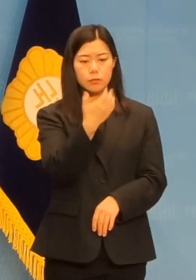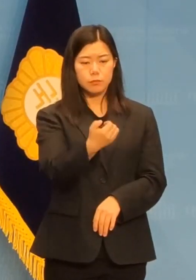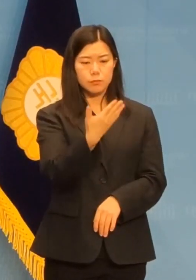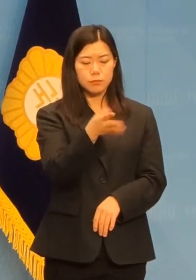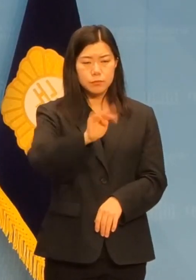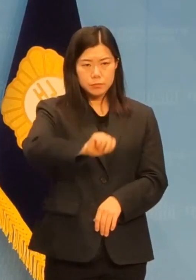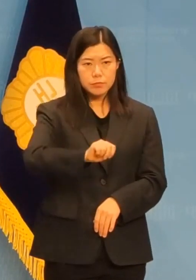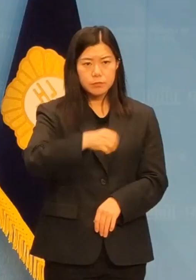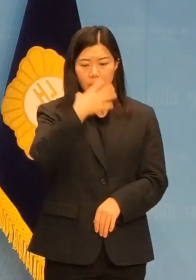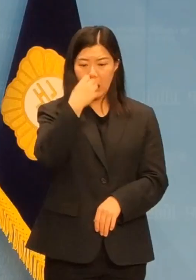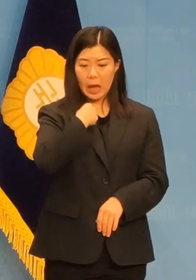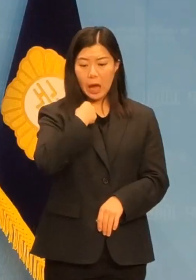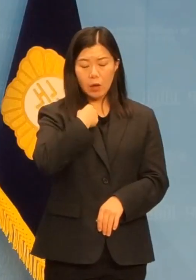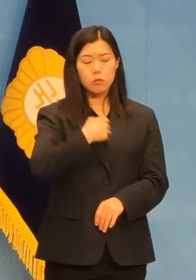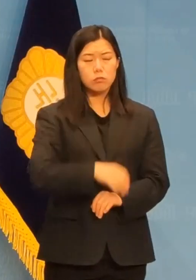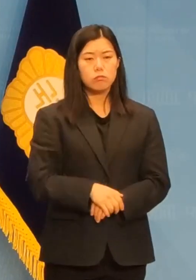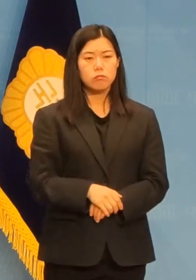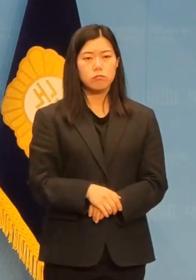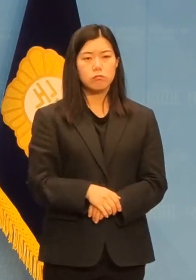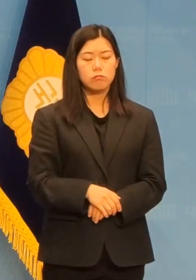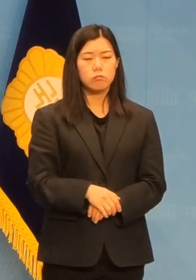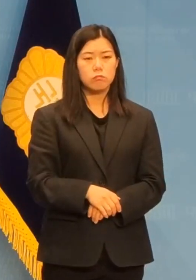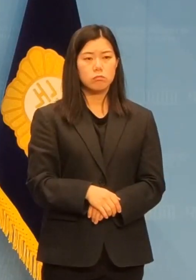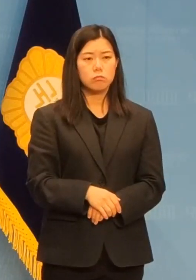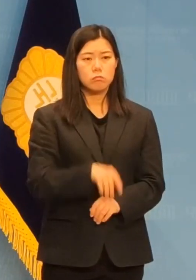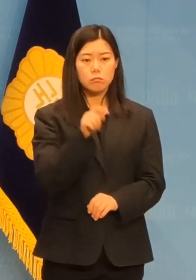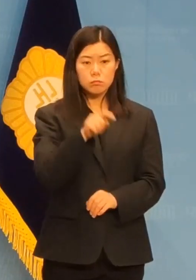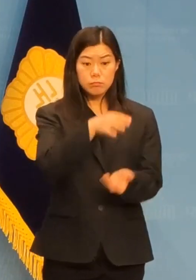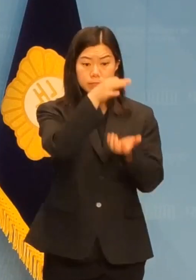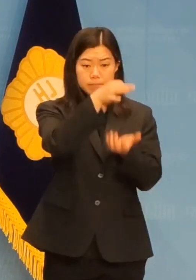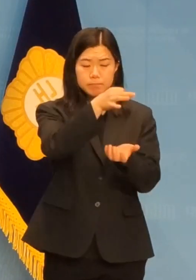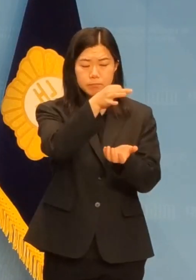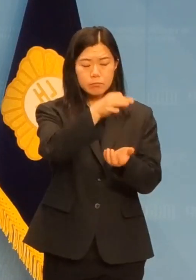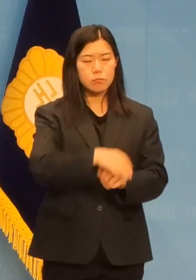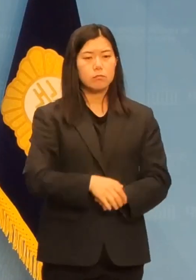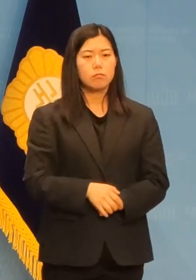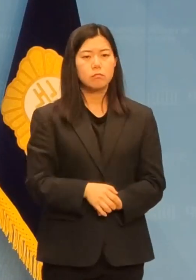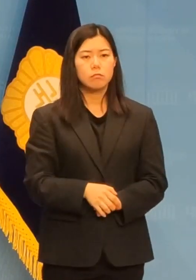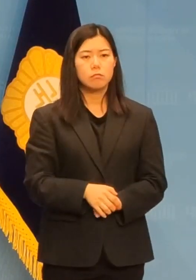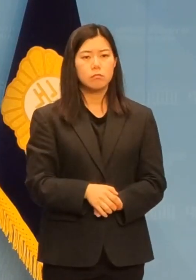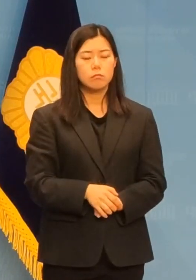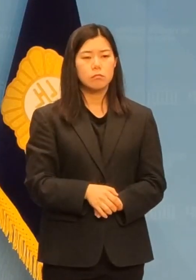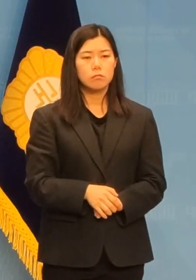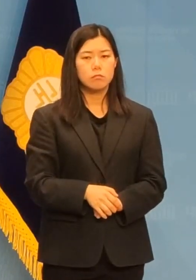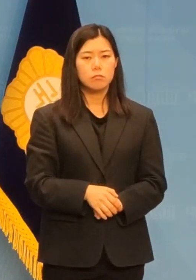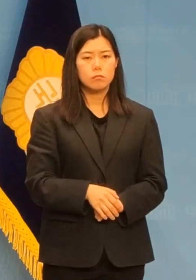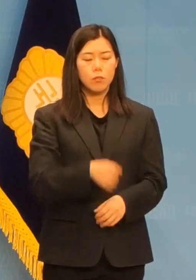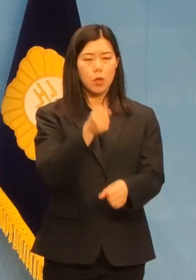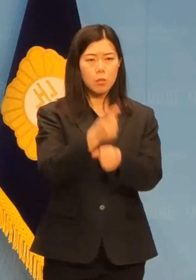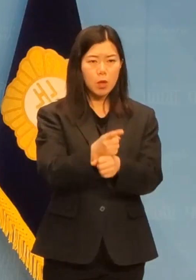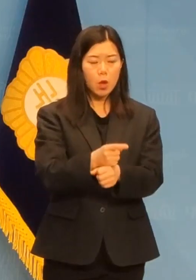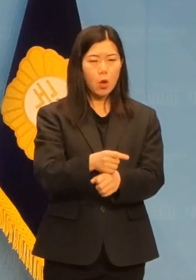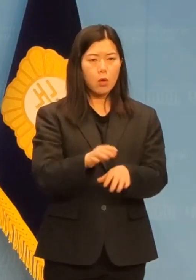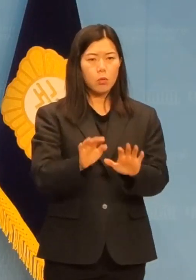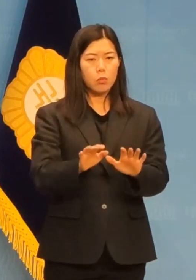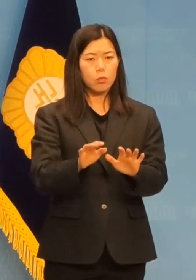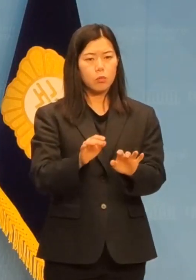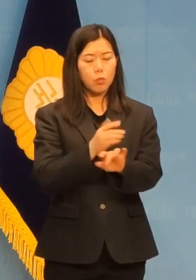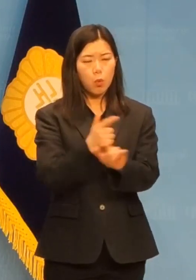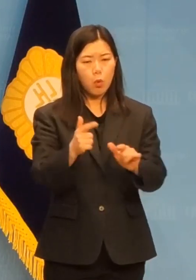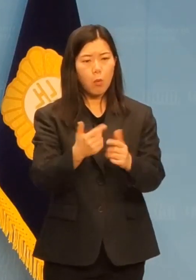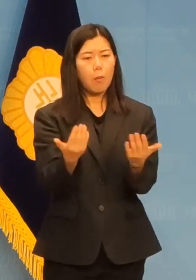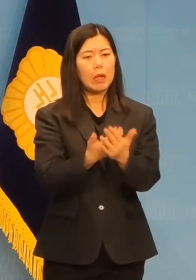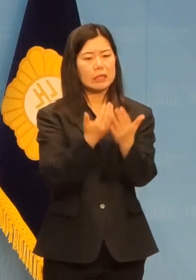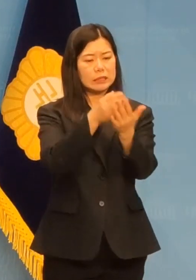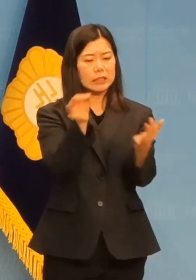3,199억 원의 수익을 거뒀습니다. 이 자금은 이미 축산발전기 기금 등 공익을